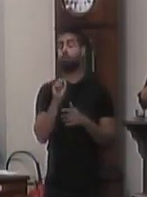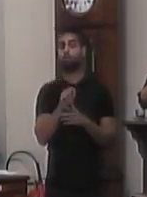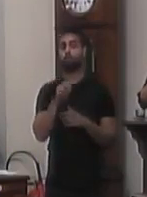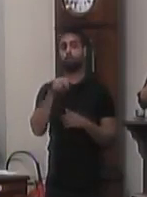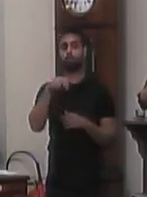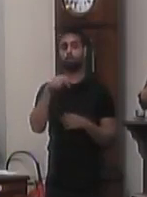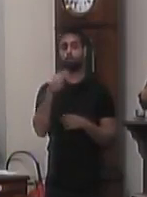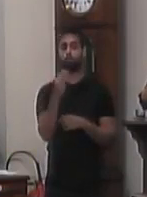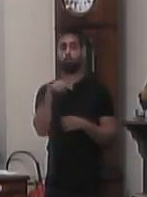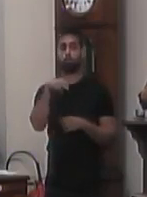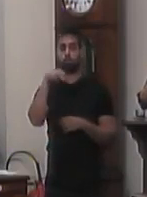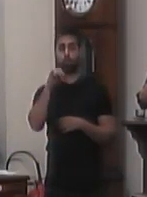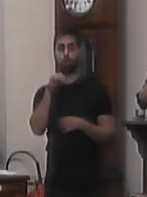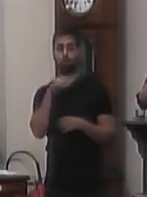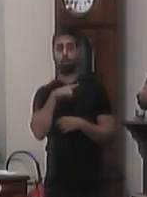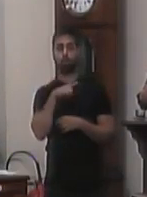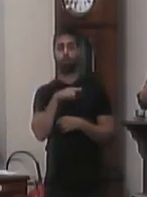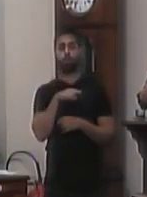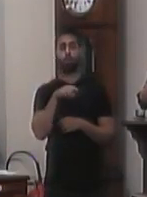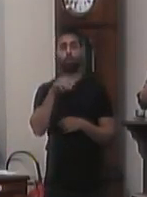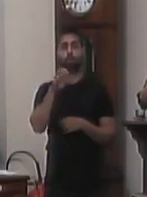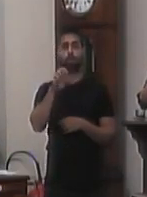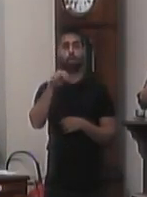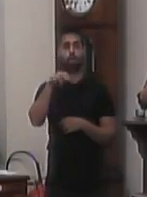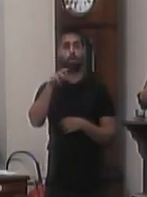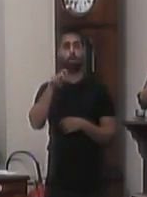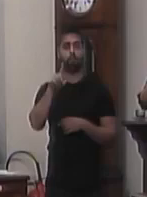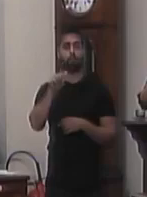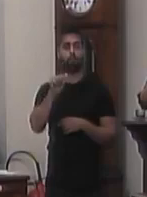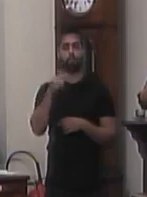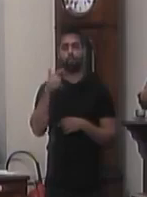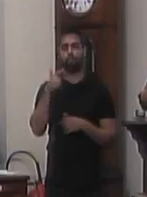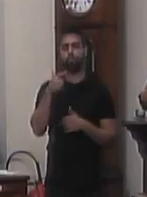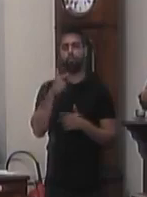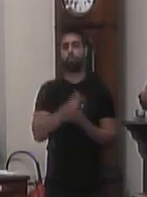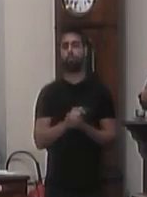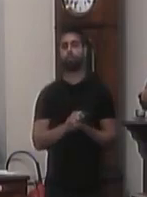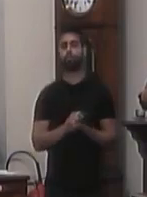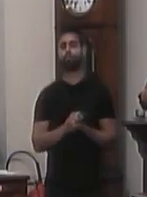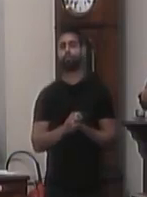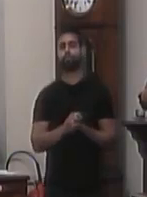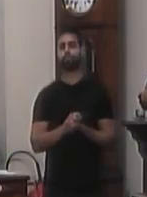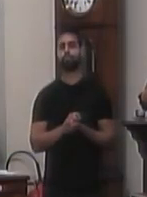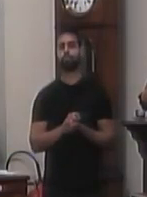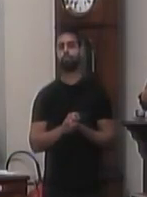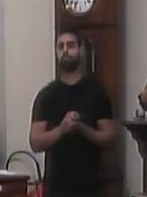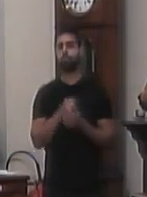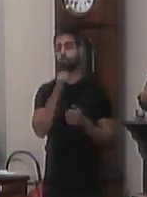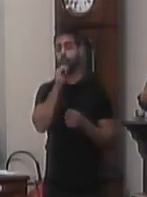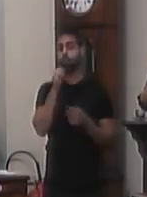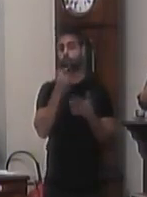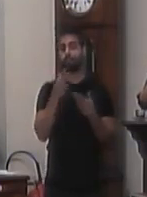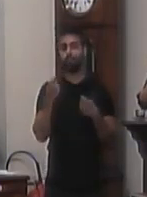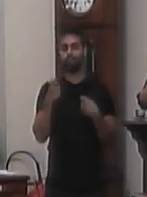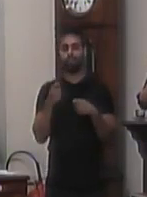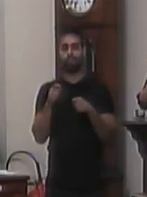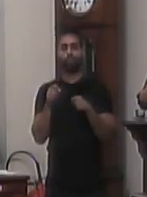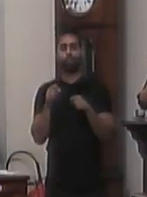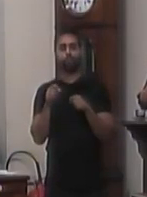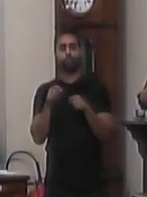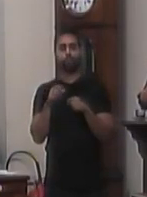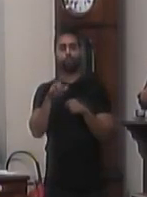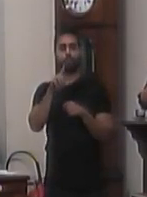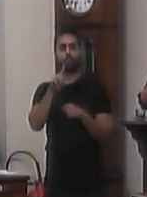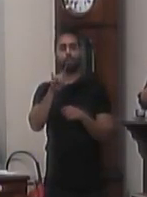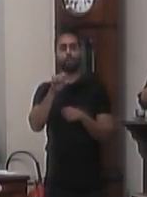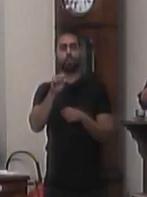Como a gente teve essa emenda constitucional aí, a gente não tinha previsão de algumas despesas no orçamento, que em